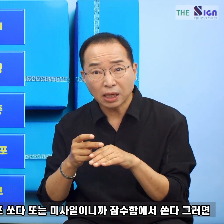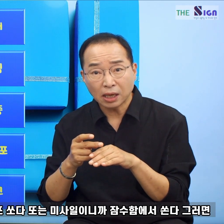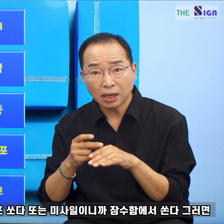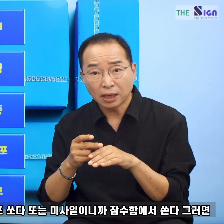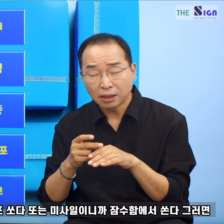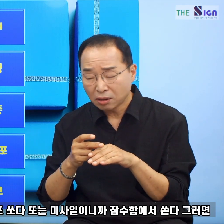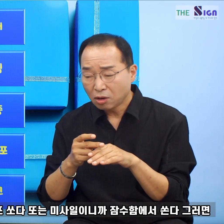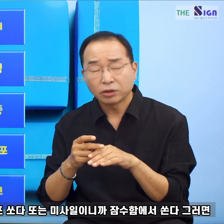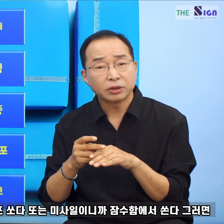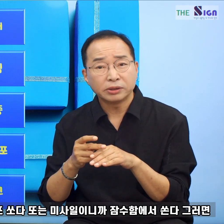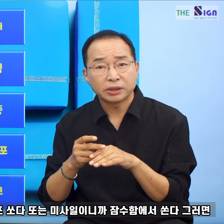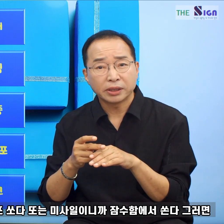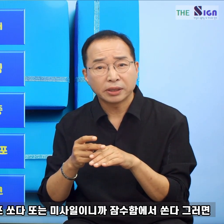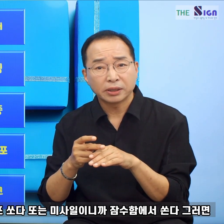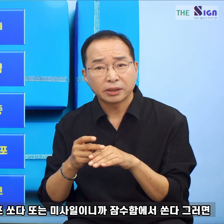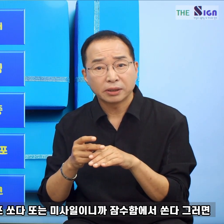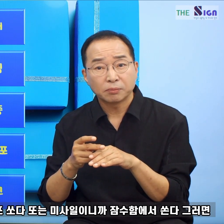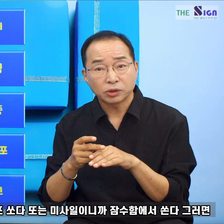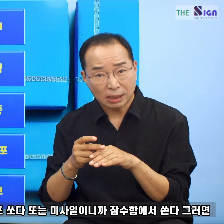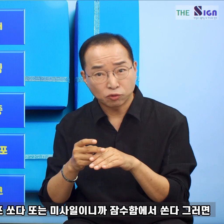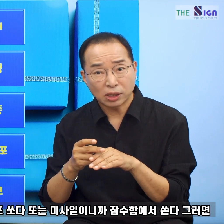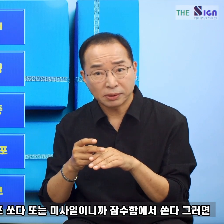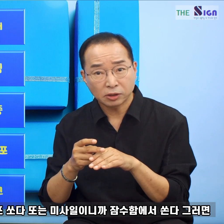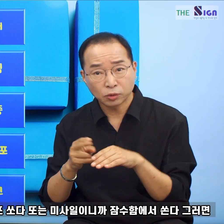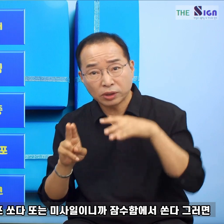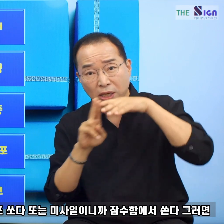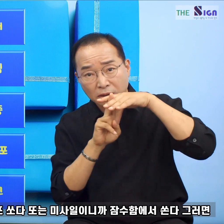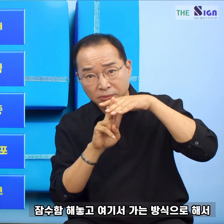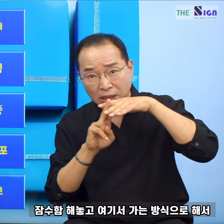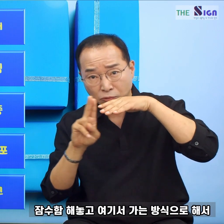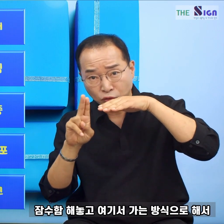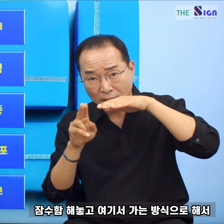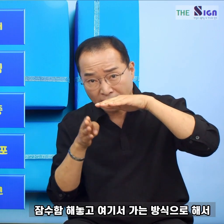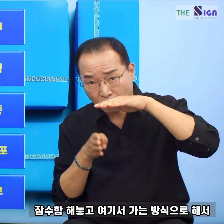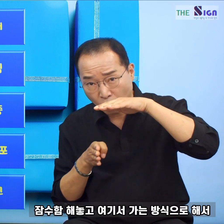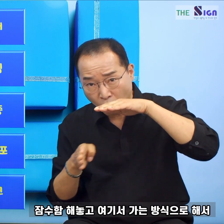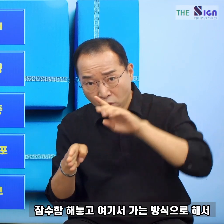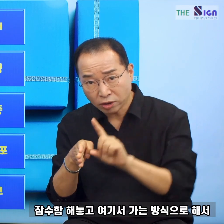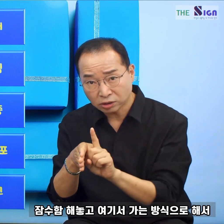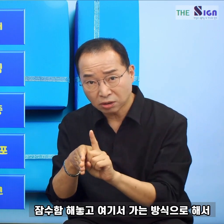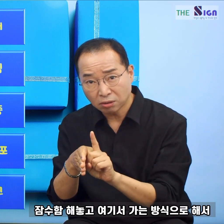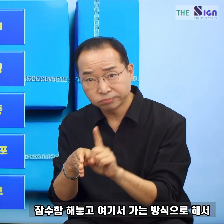미사일이니까 어떤 이제 뭐 잠수함에서 쏜다 그러면 잠수함 해놓고 여기서